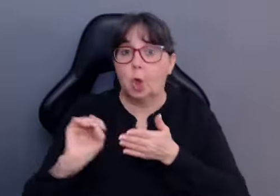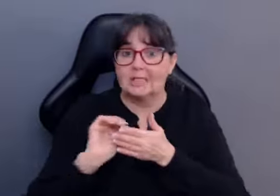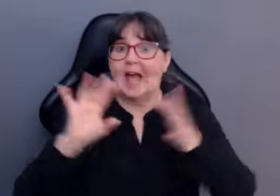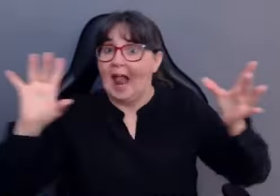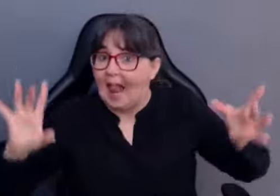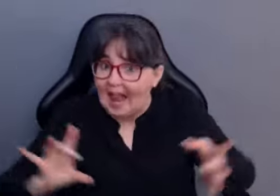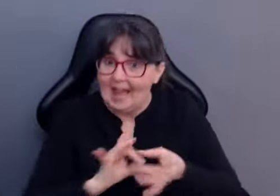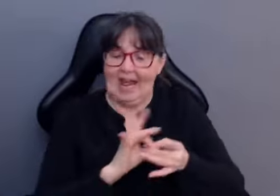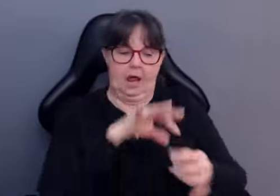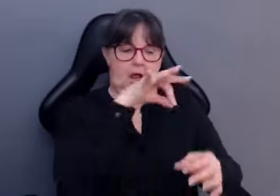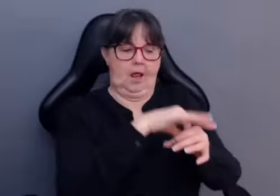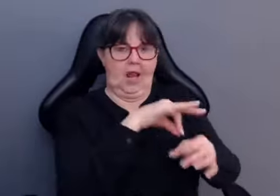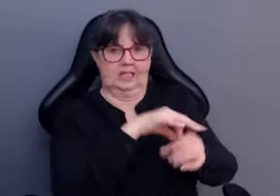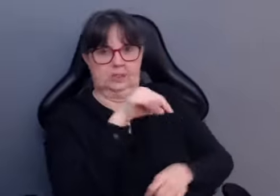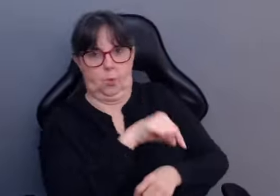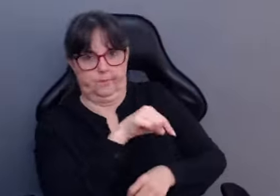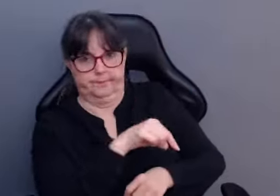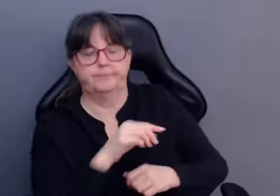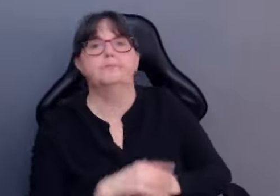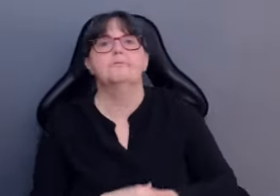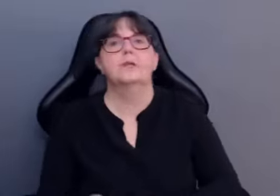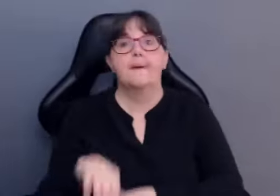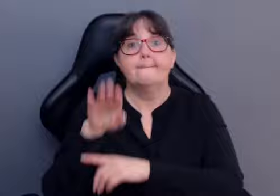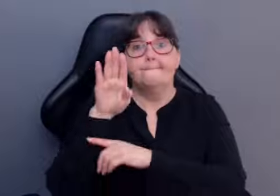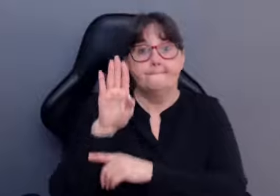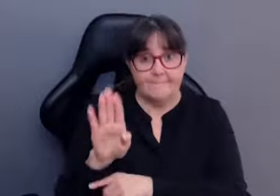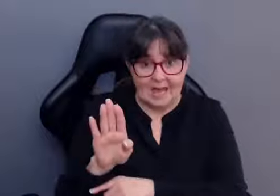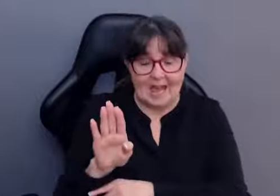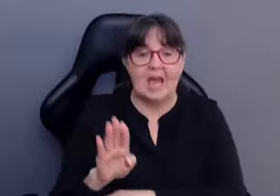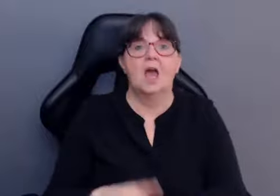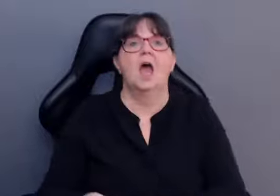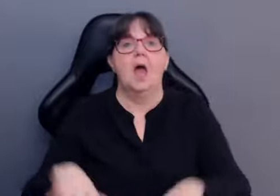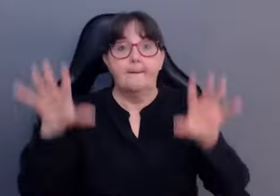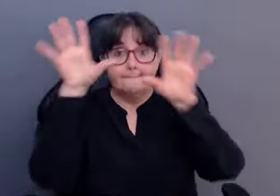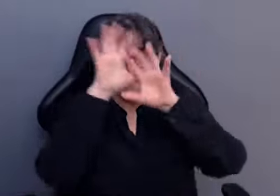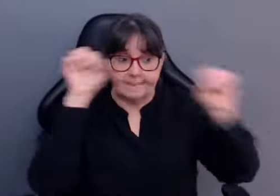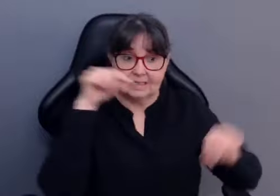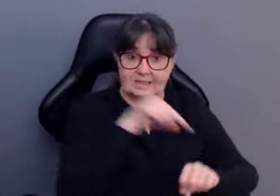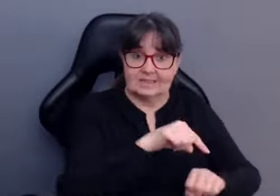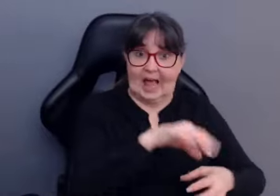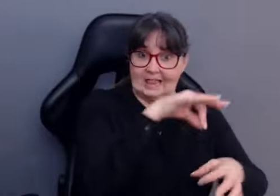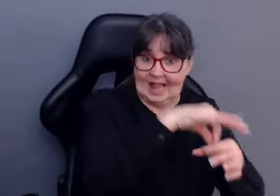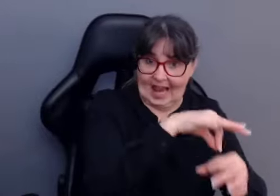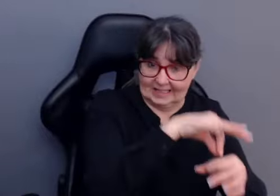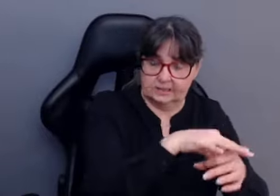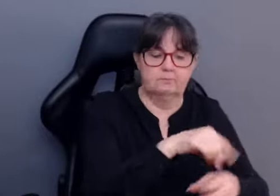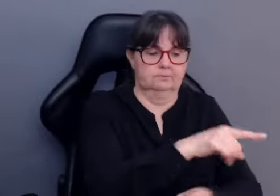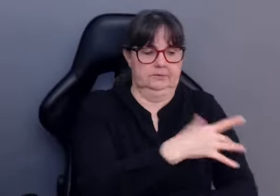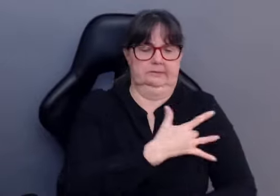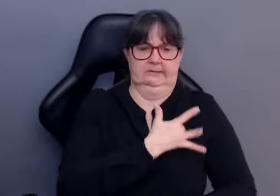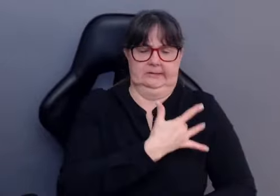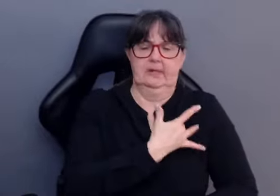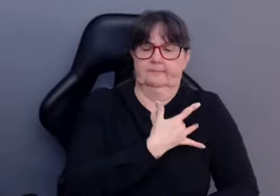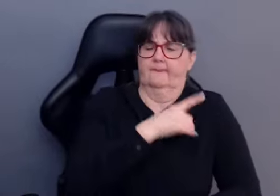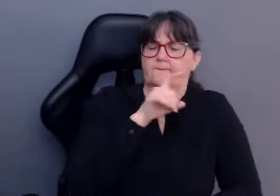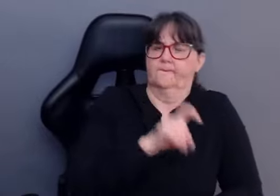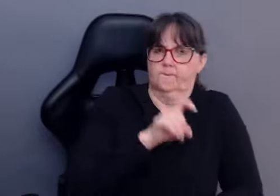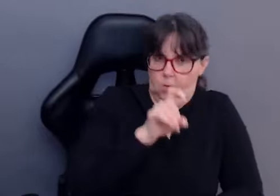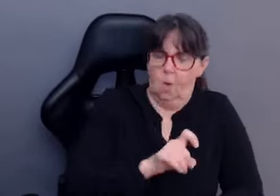d'élection. Point B. Le président d'élection, s'il le juge opportun, pourra demander